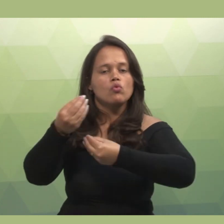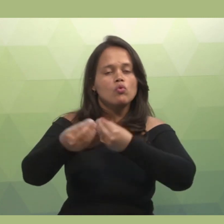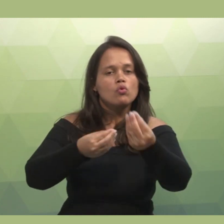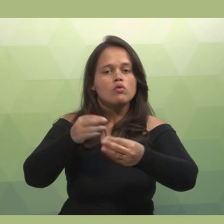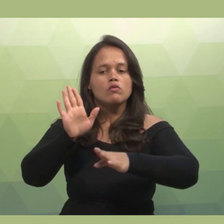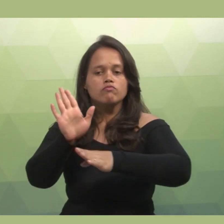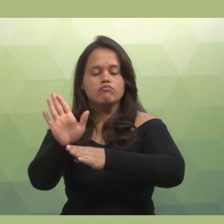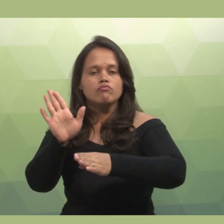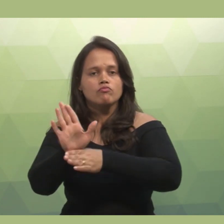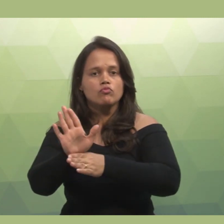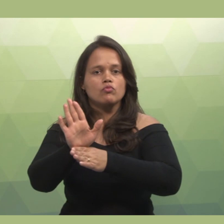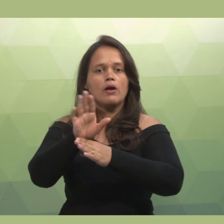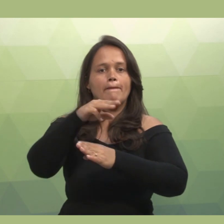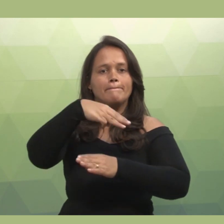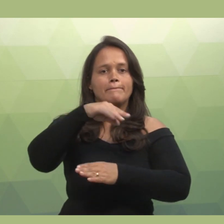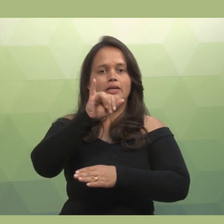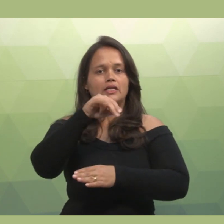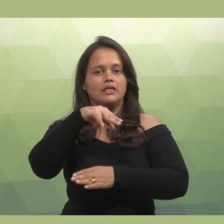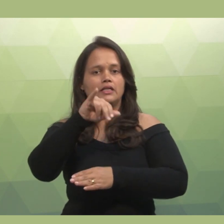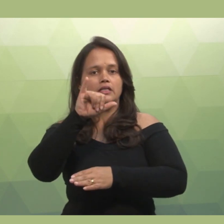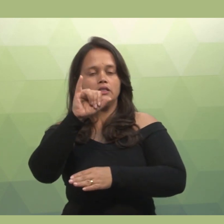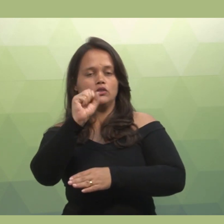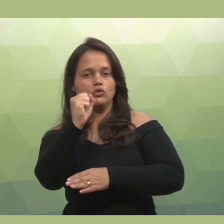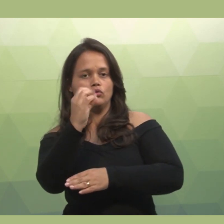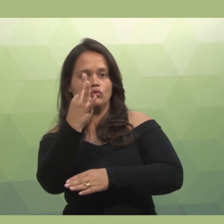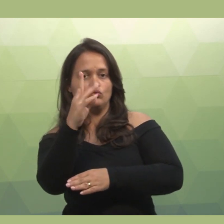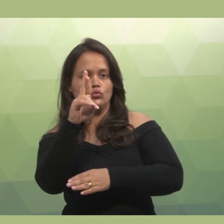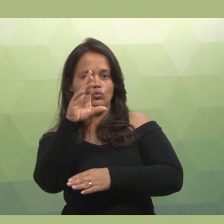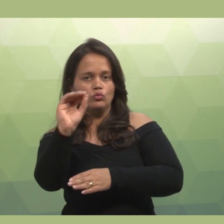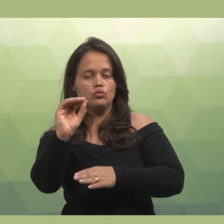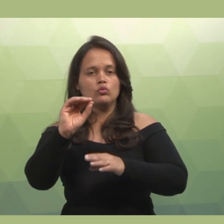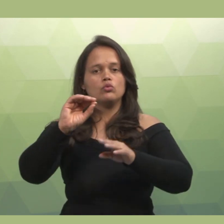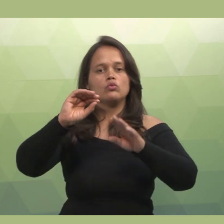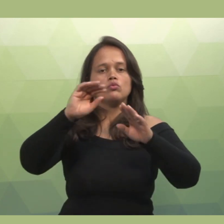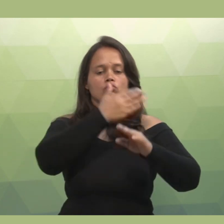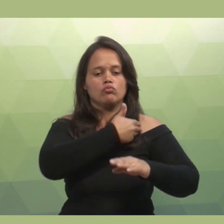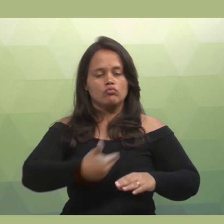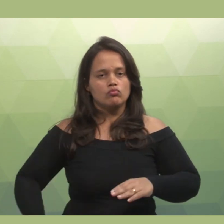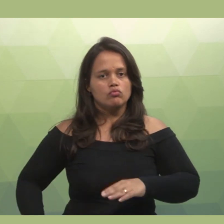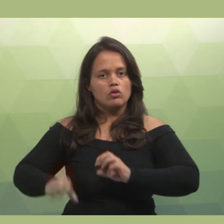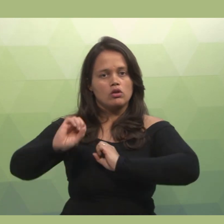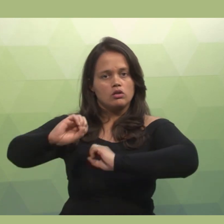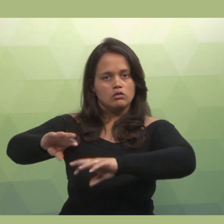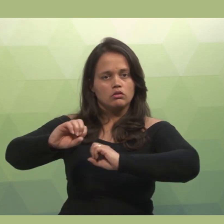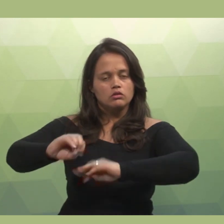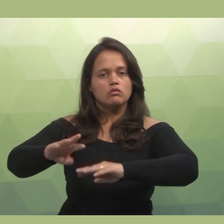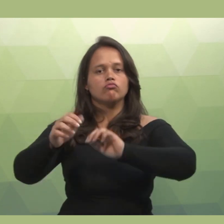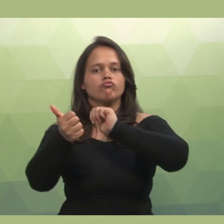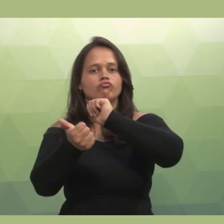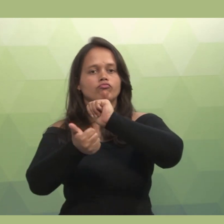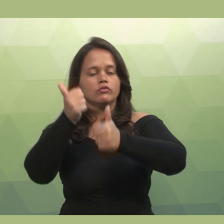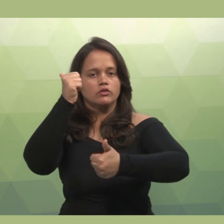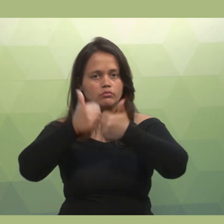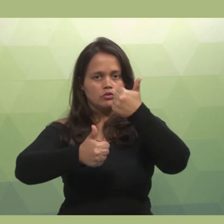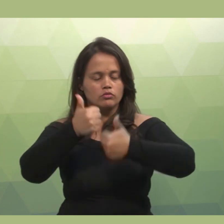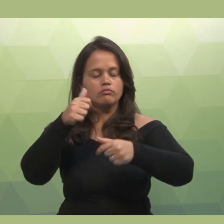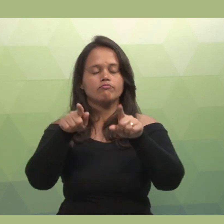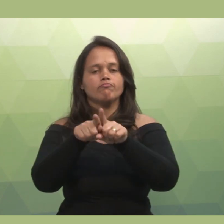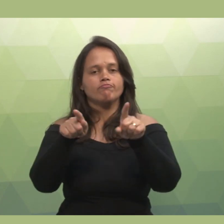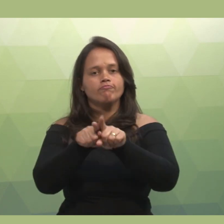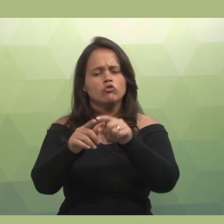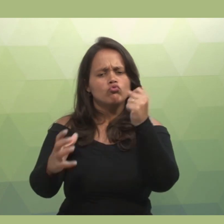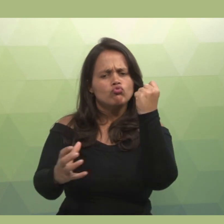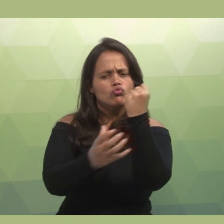ministro de Estado da Educação e do Desporto, de forma a assegurar a participação da sociedade